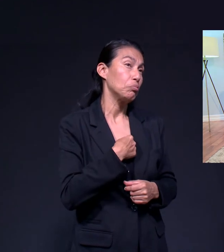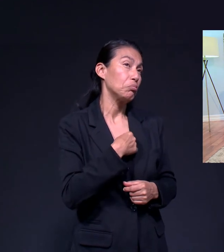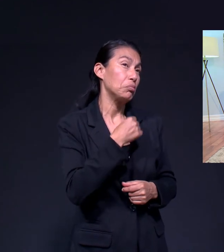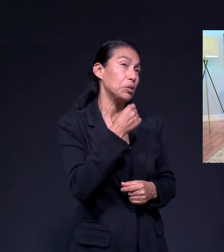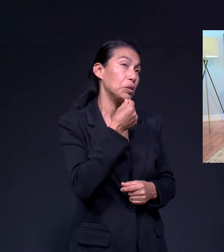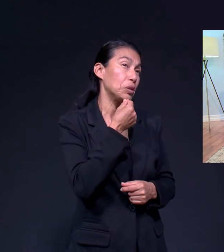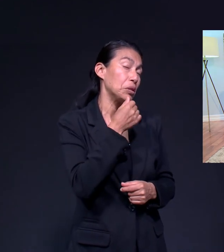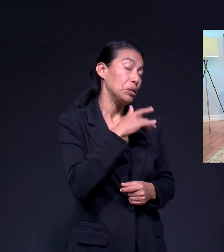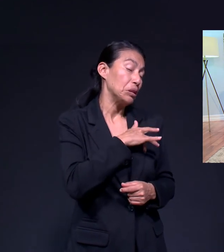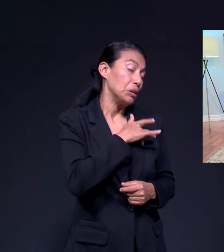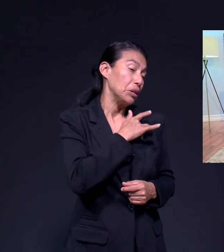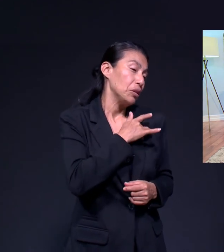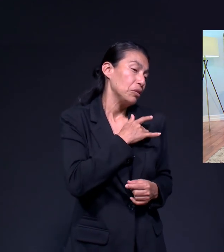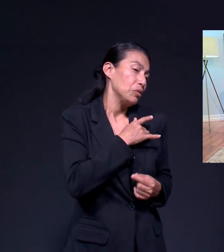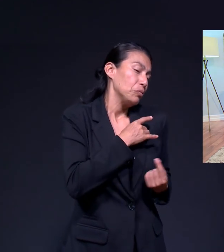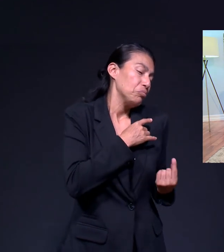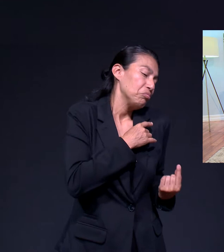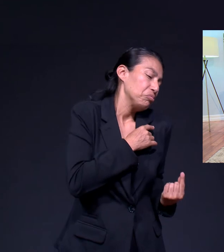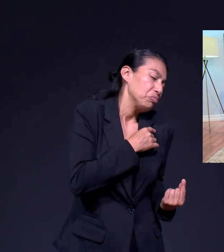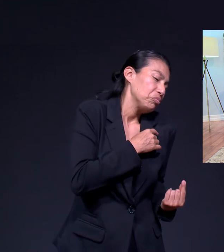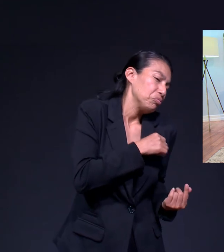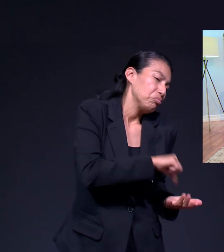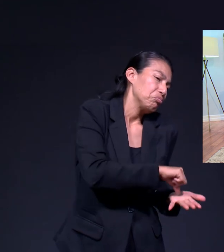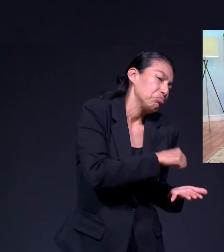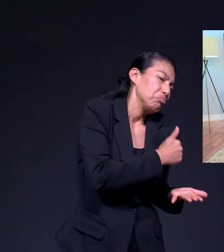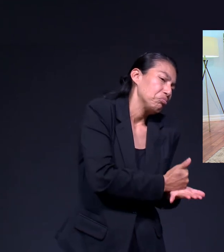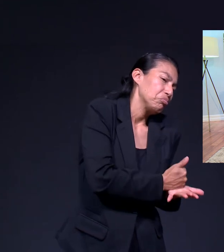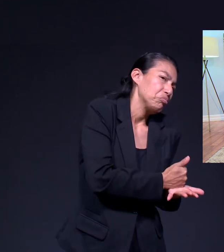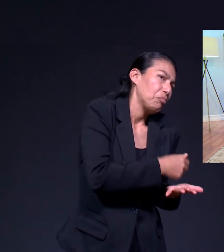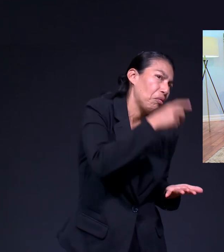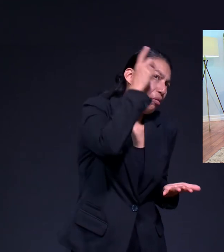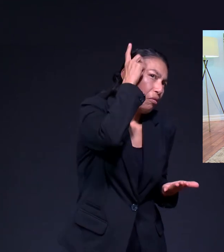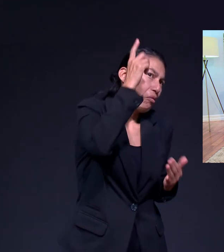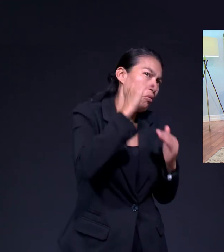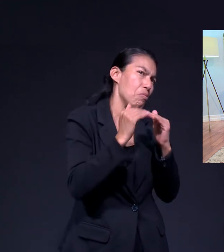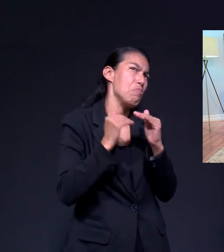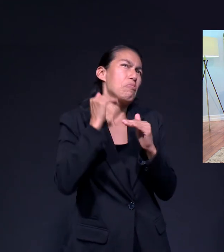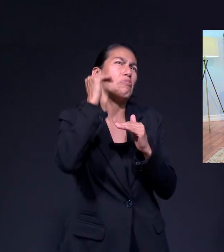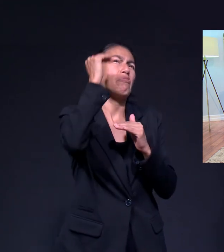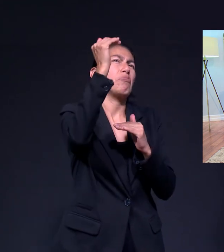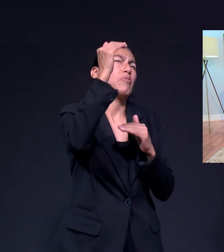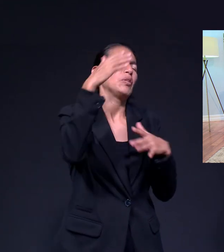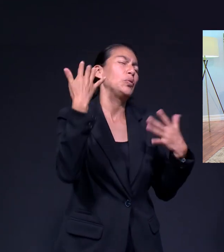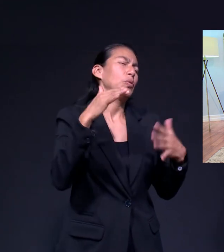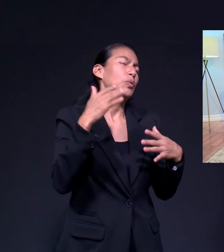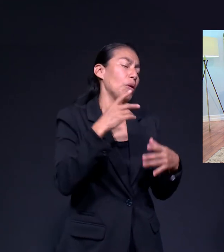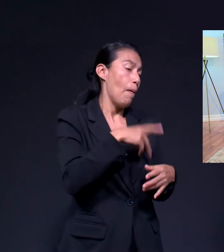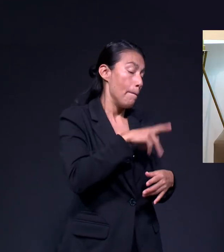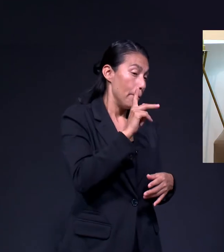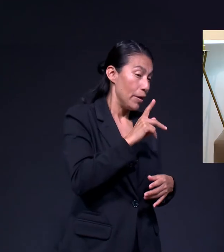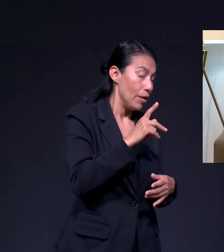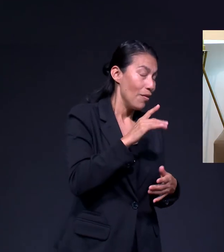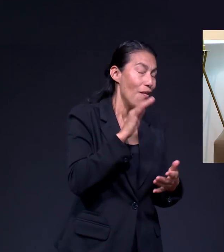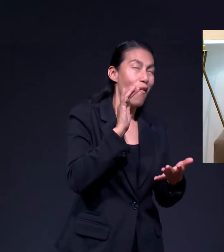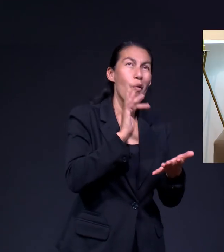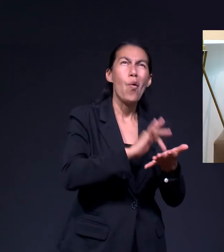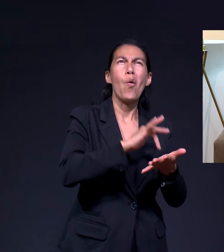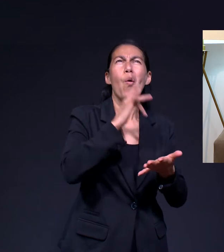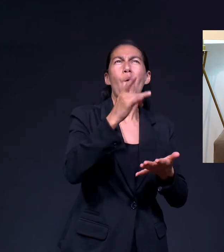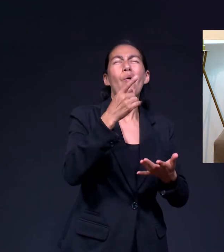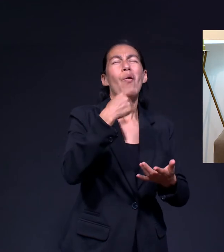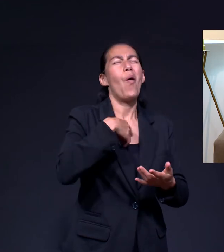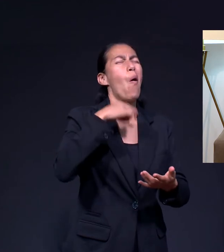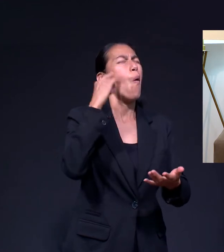eso es eso me hace sentir pequeñito y privilegiado no es cierto como es que